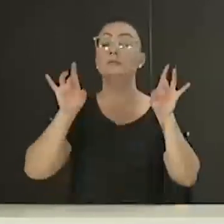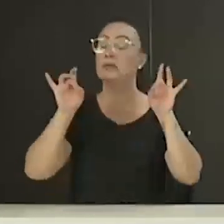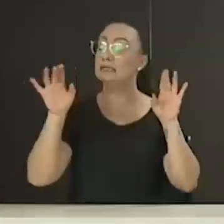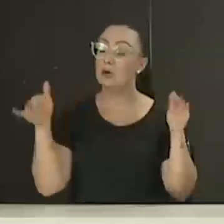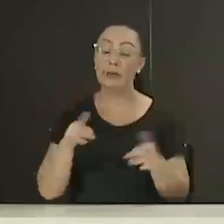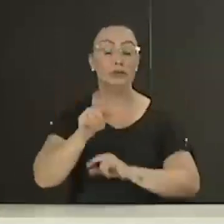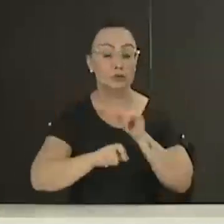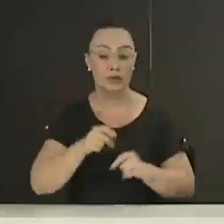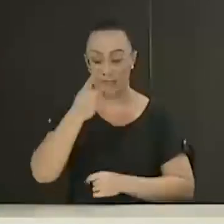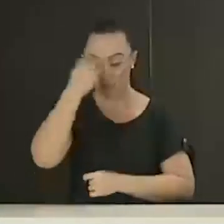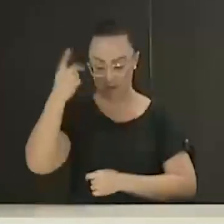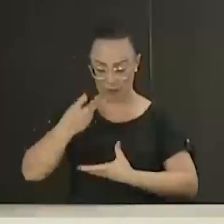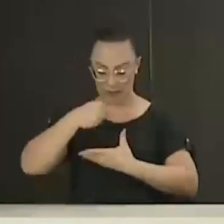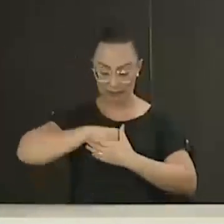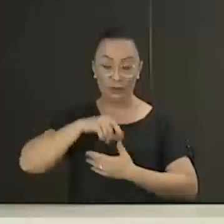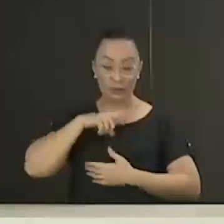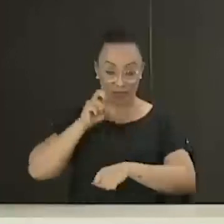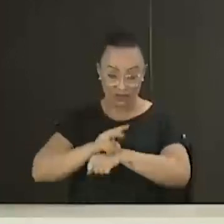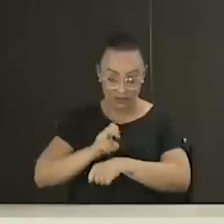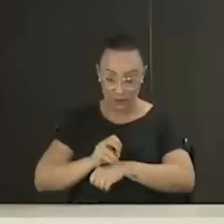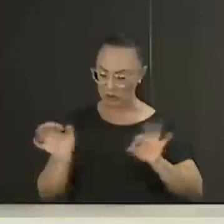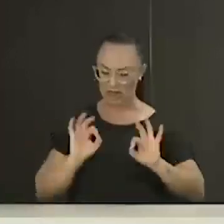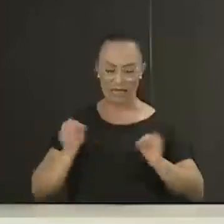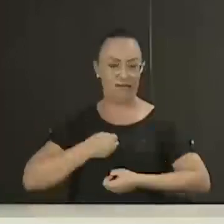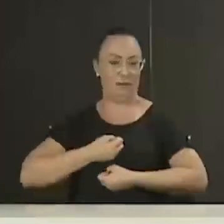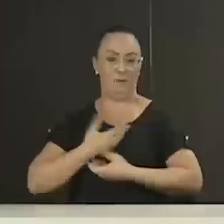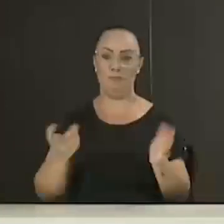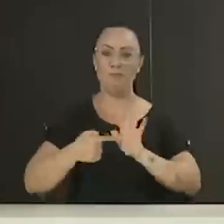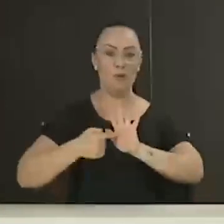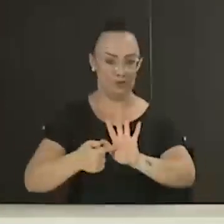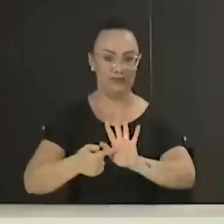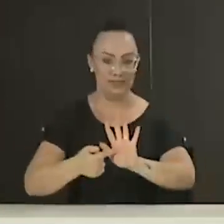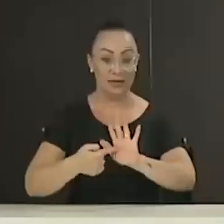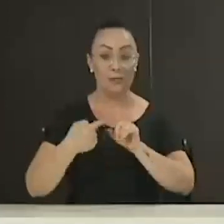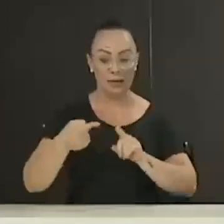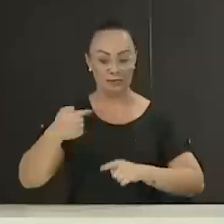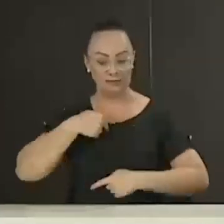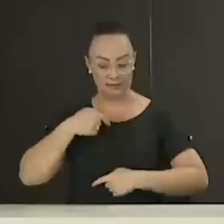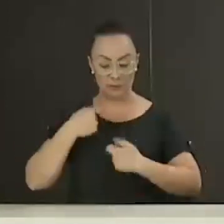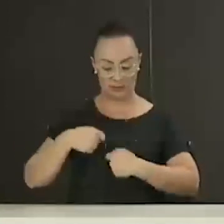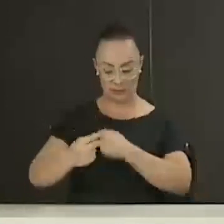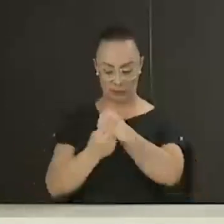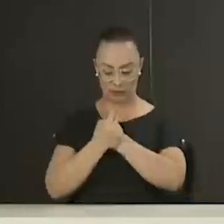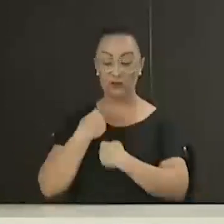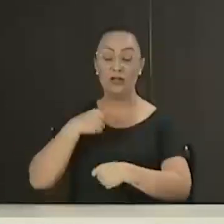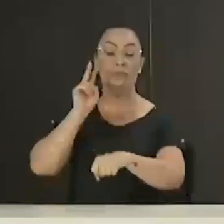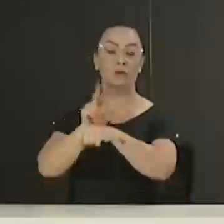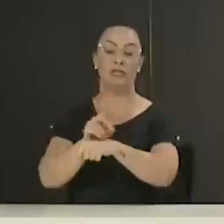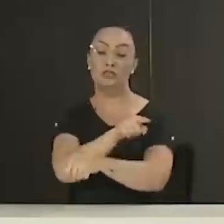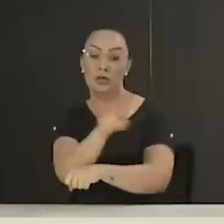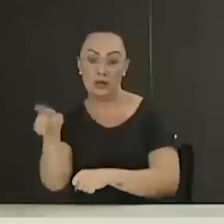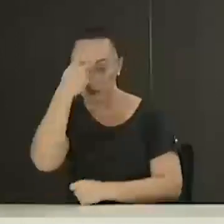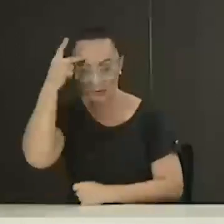são assintomática sou que tem poucos sintomas que são oligossintomáticos mas também elas não podem relaxar das